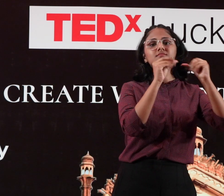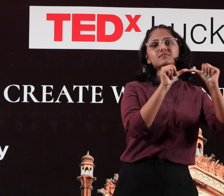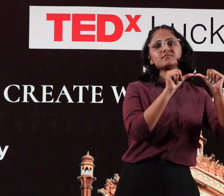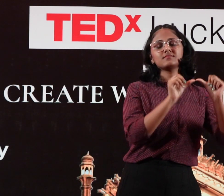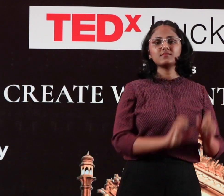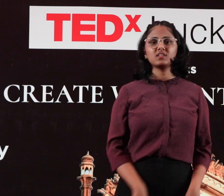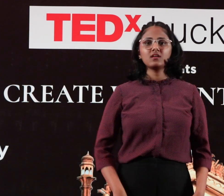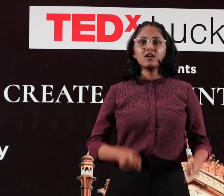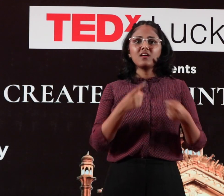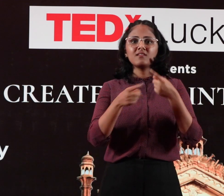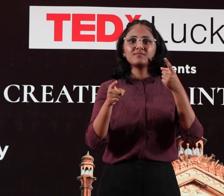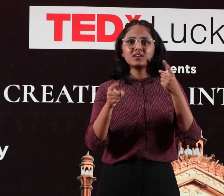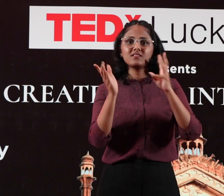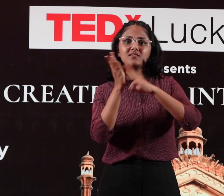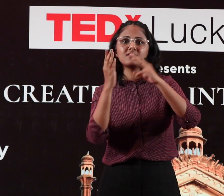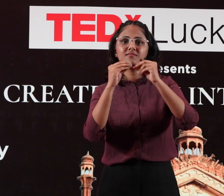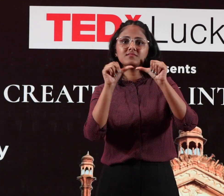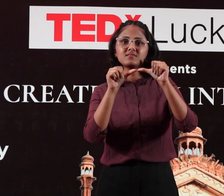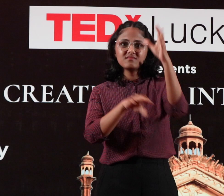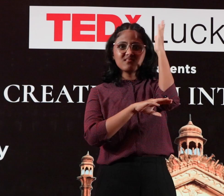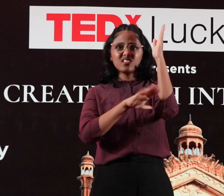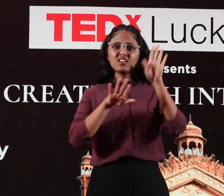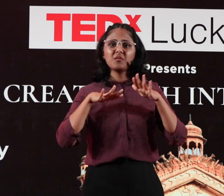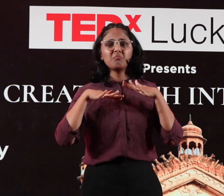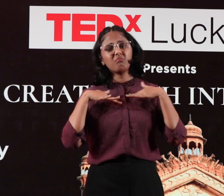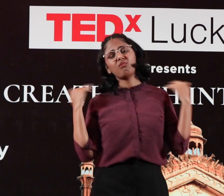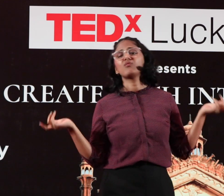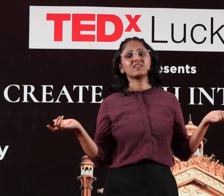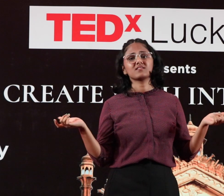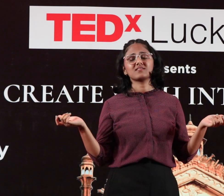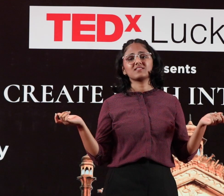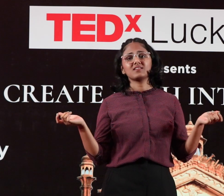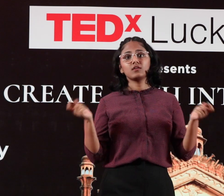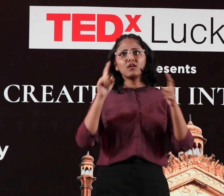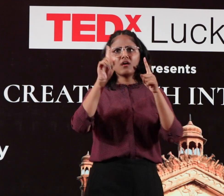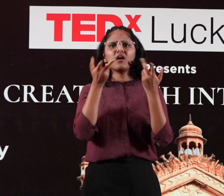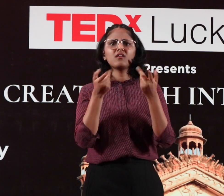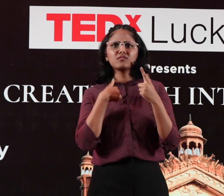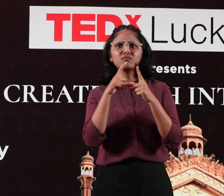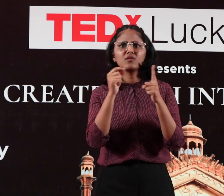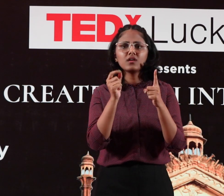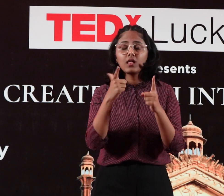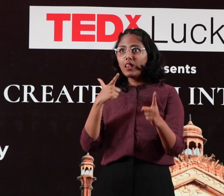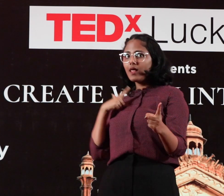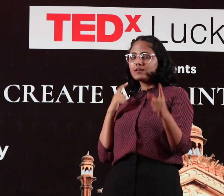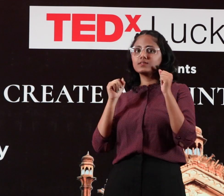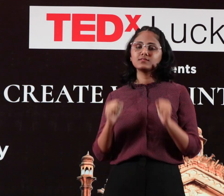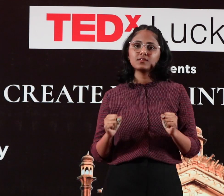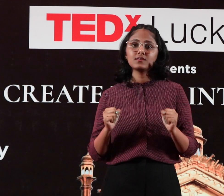बोरिंग हुए करते थे। मैं लास्ट बेंच पर बैठता और बच्चों की साइन लैंग्वेज सीखता, वो प्रैक्टिस करने लगा। एक समय ऐसा है कि